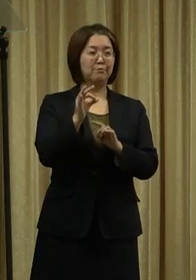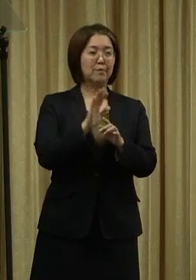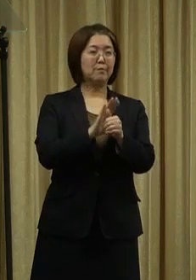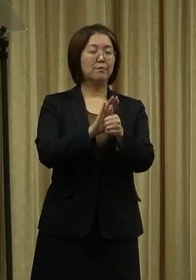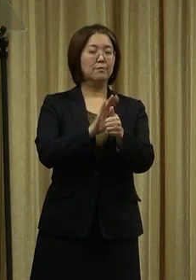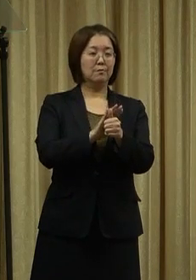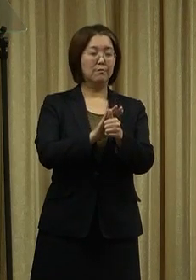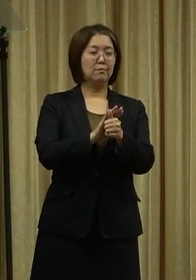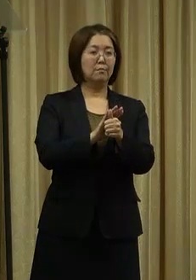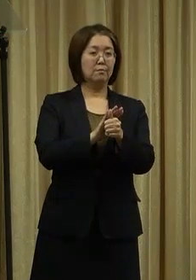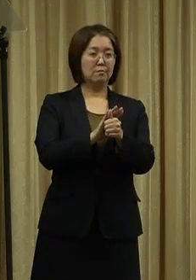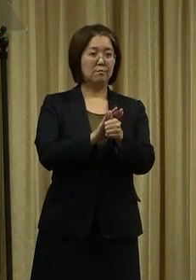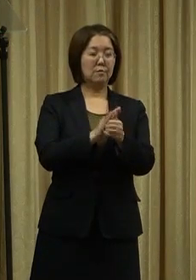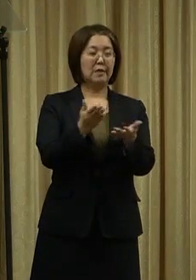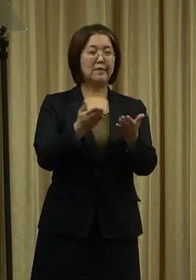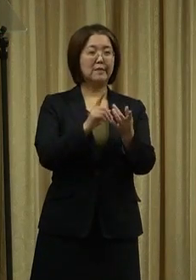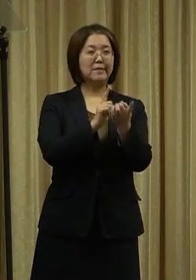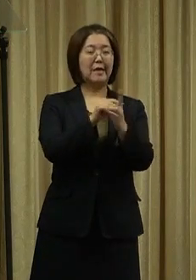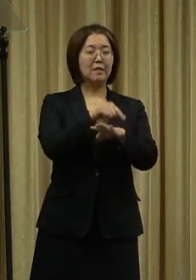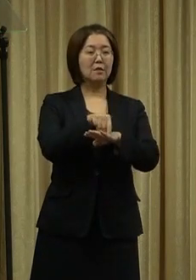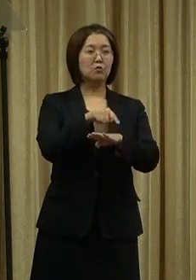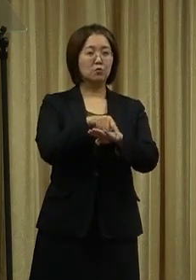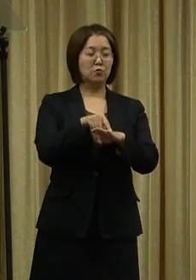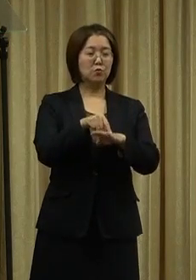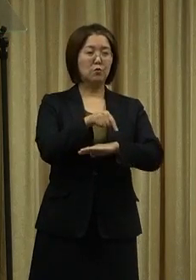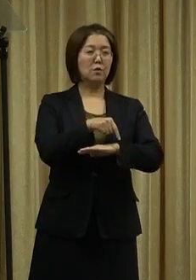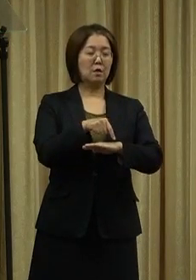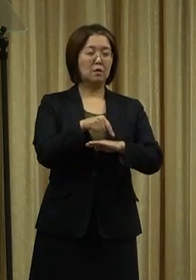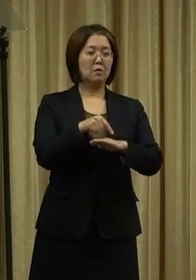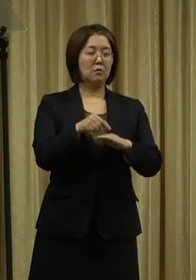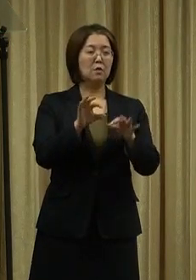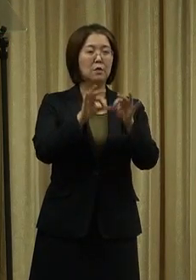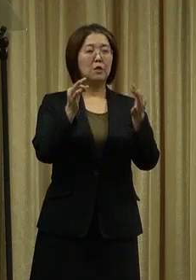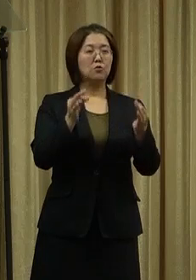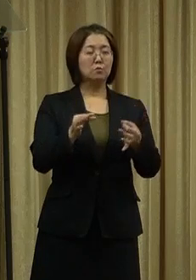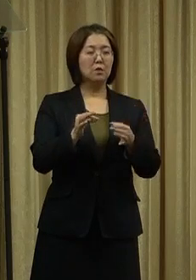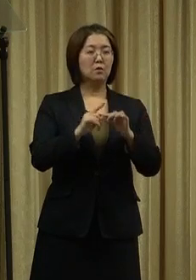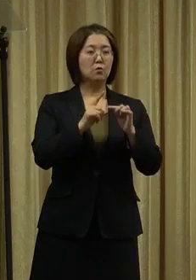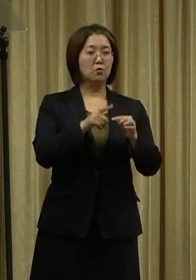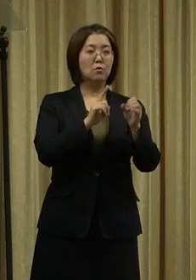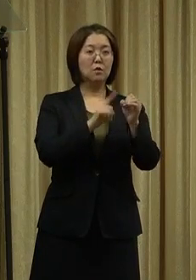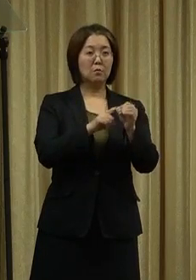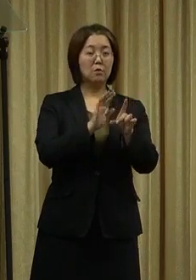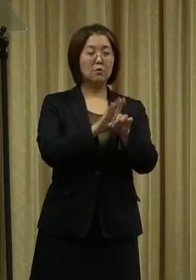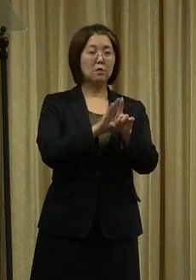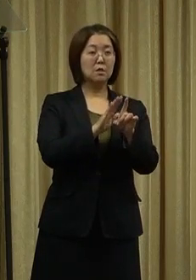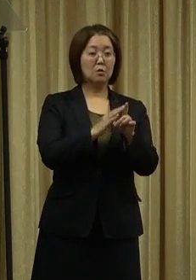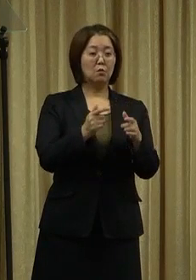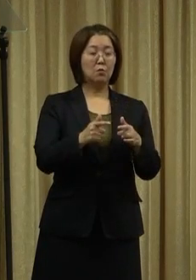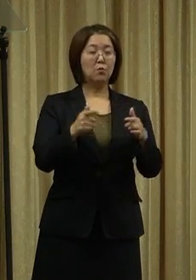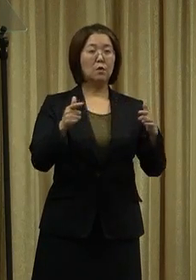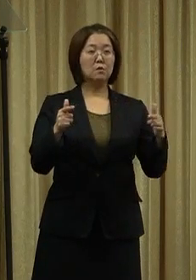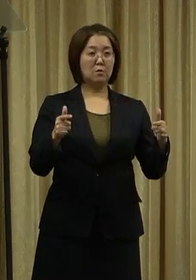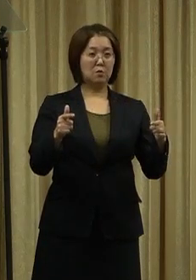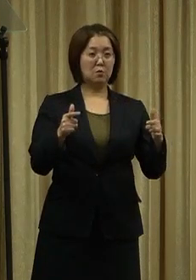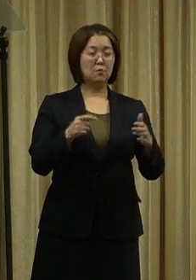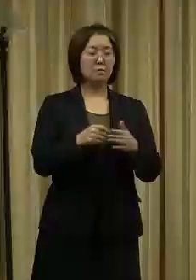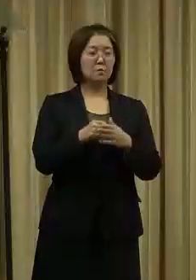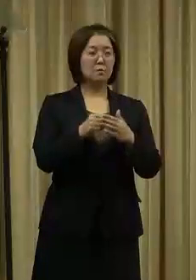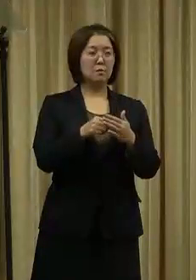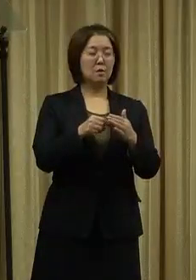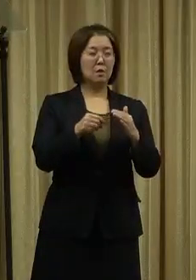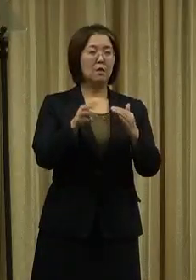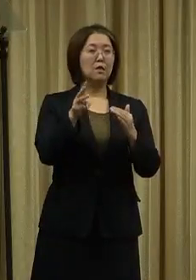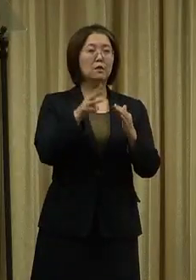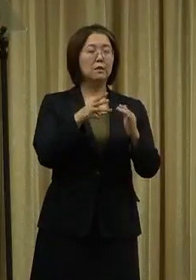地震対策にかかる計画策定、設備導入への支援を拡充してまいります。被災者生活の